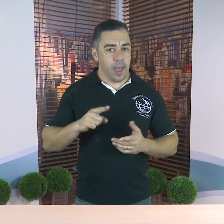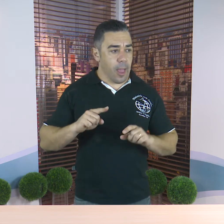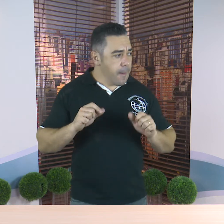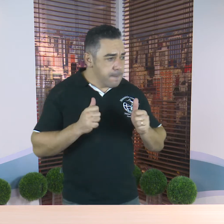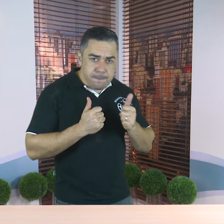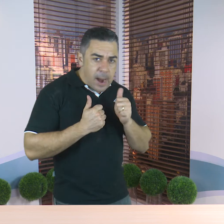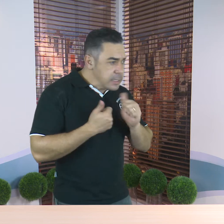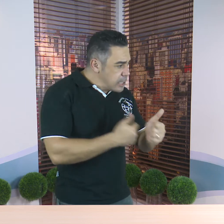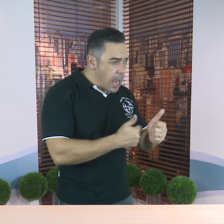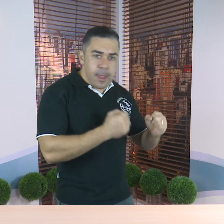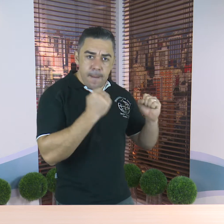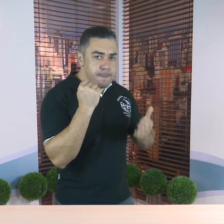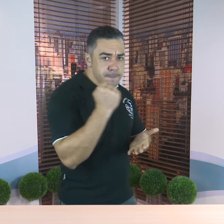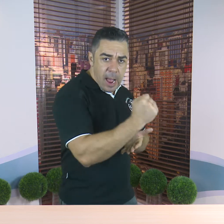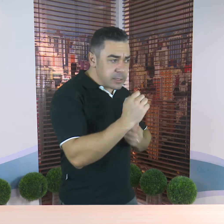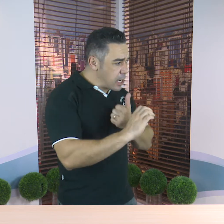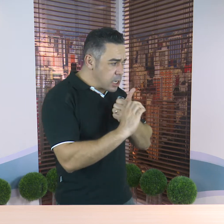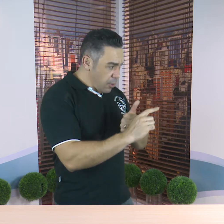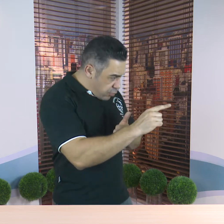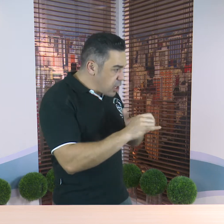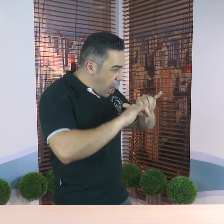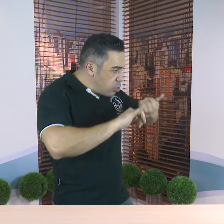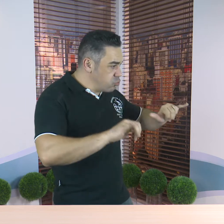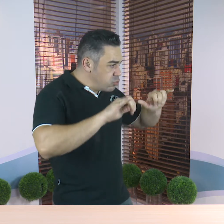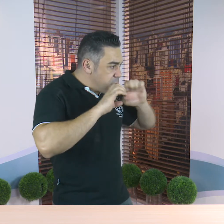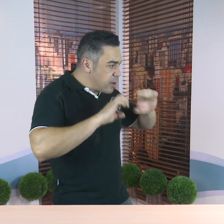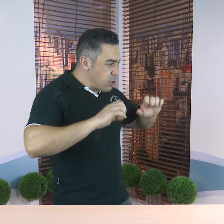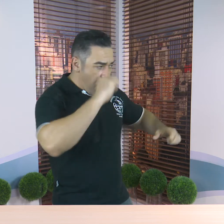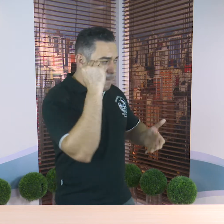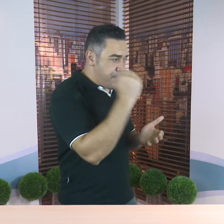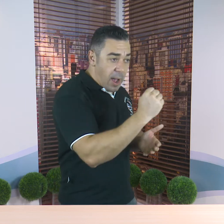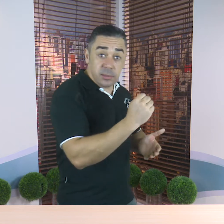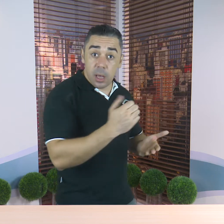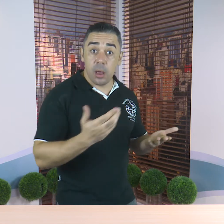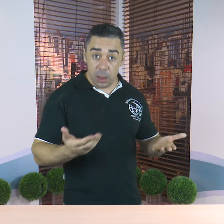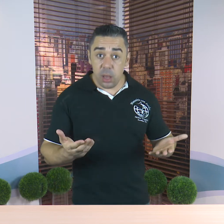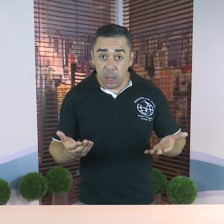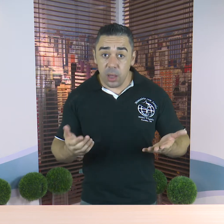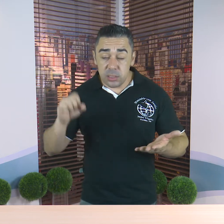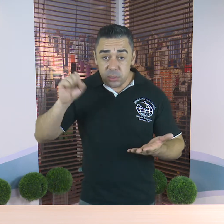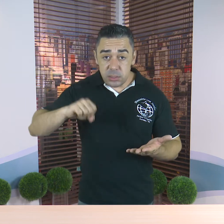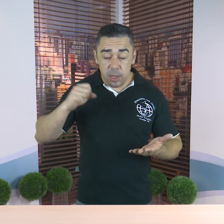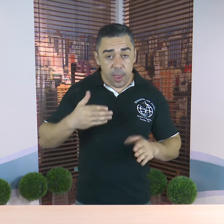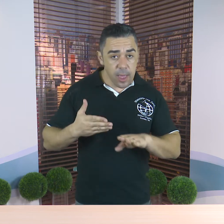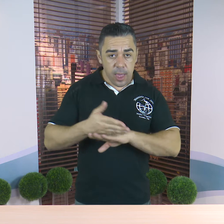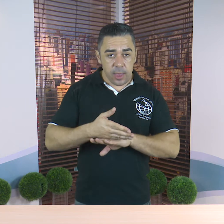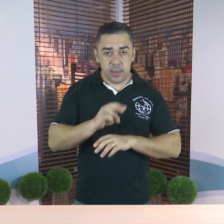cristãos por anunciarem o reino dos céus. Visite o site